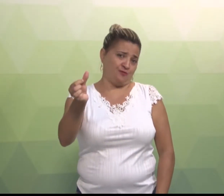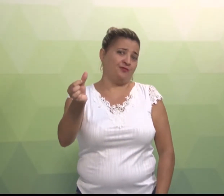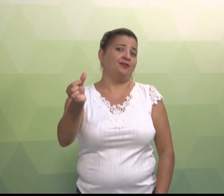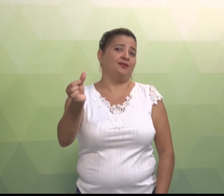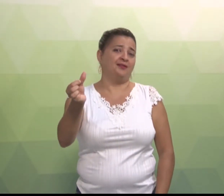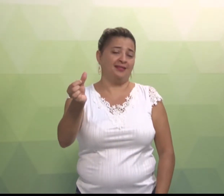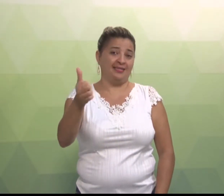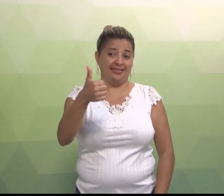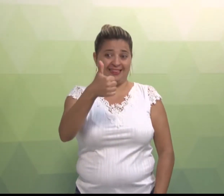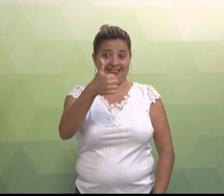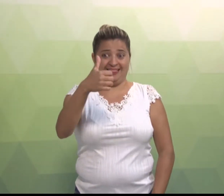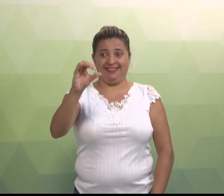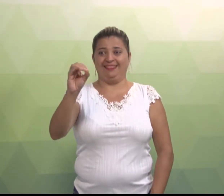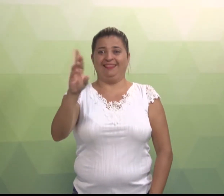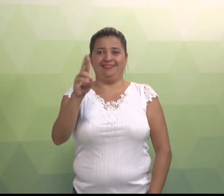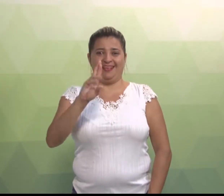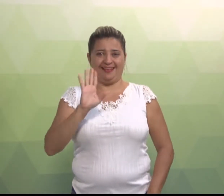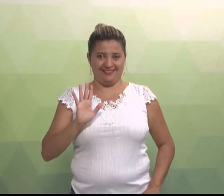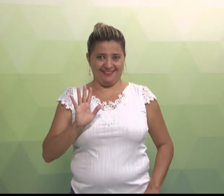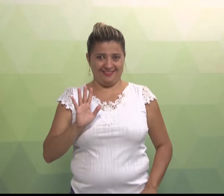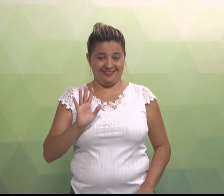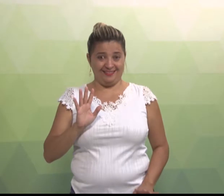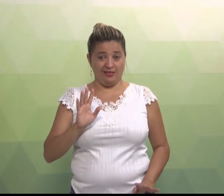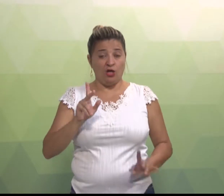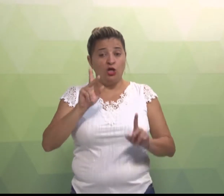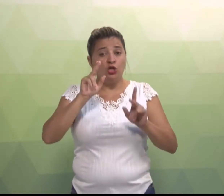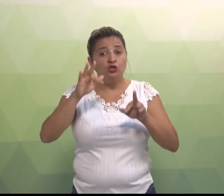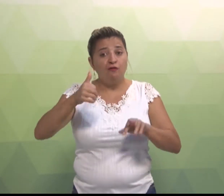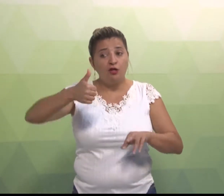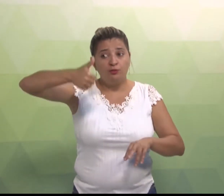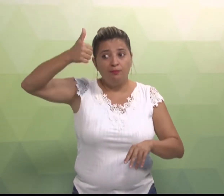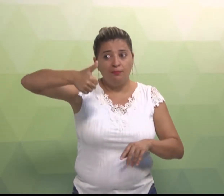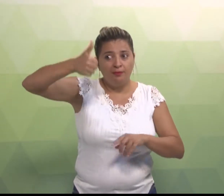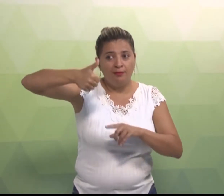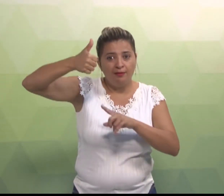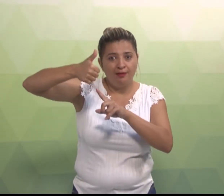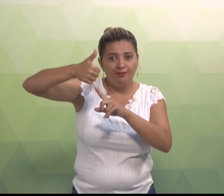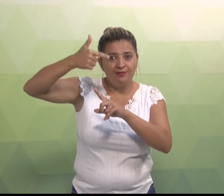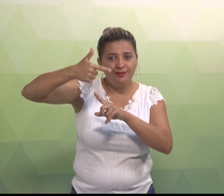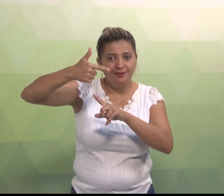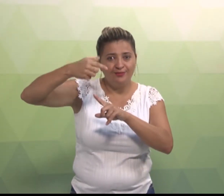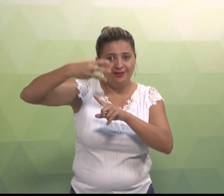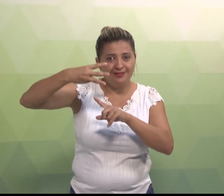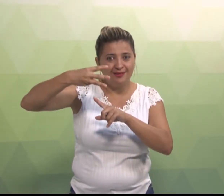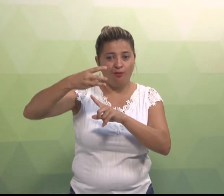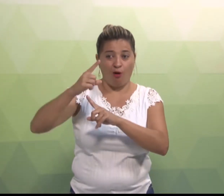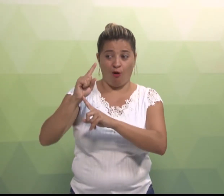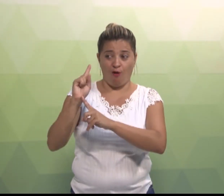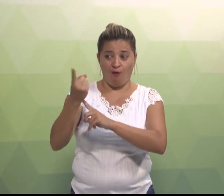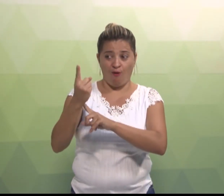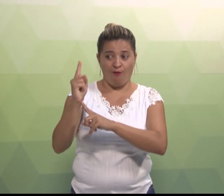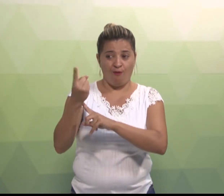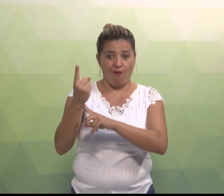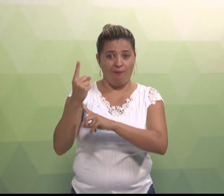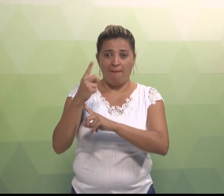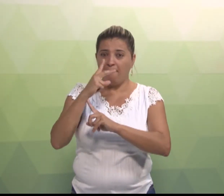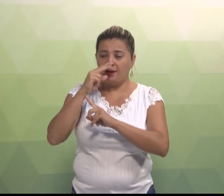número 9, R$9. A partir do 10 eu utilizo dessa forma, que é diferente desses sinais. Primeiro, segundo, olha o